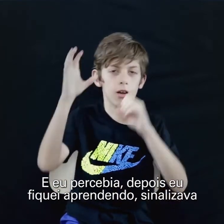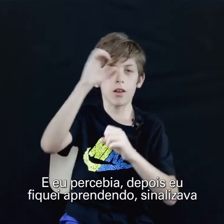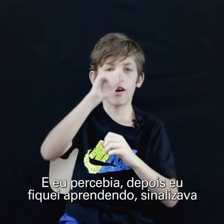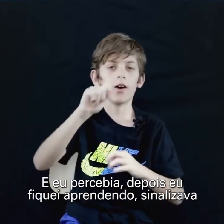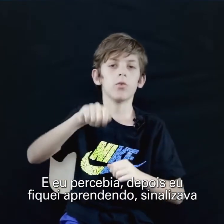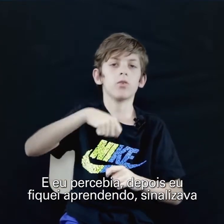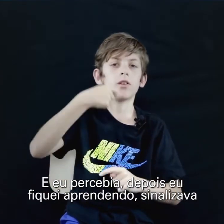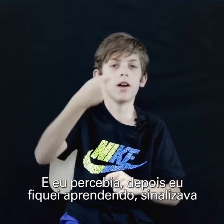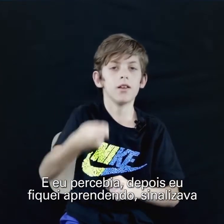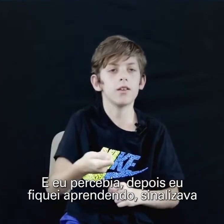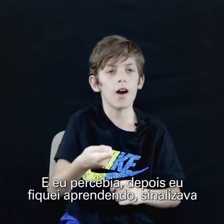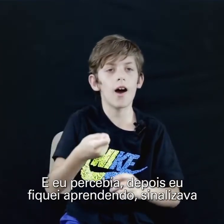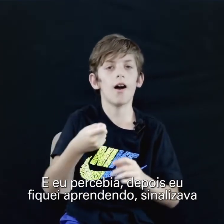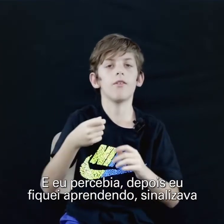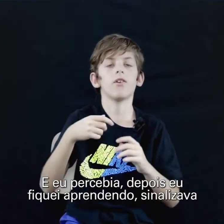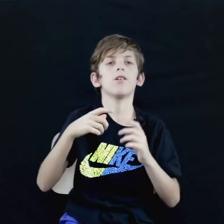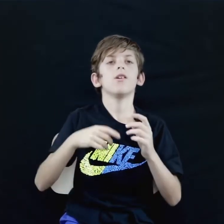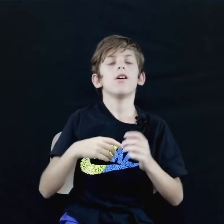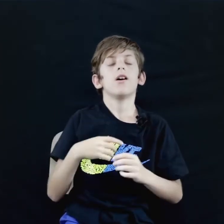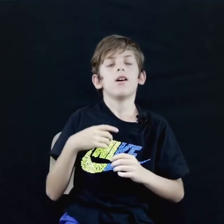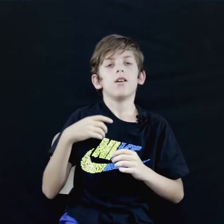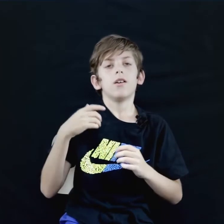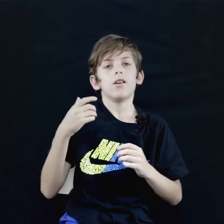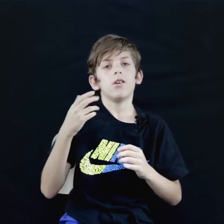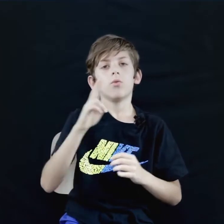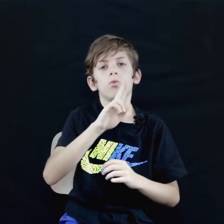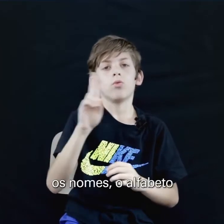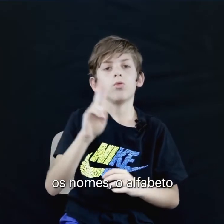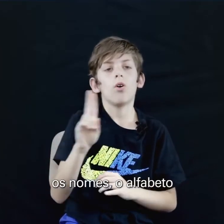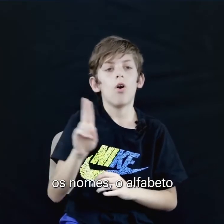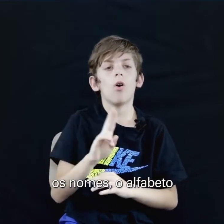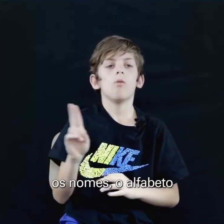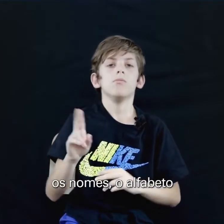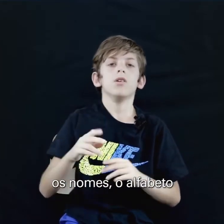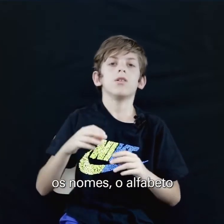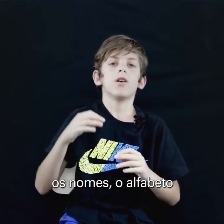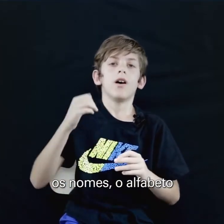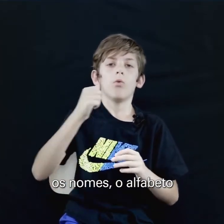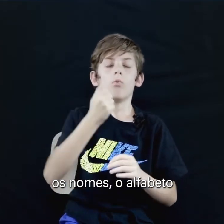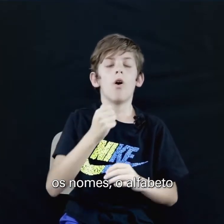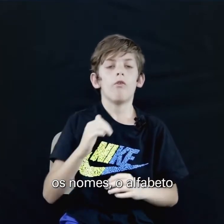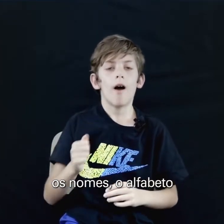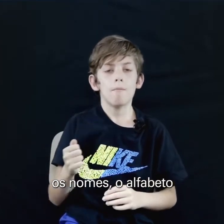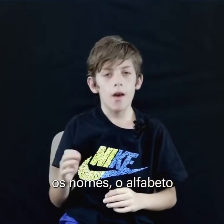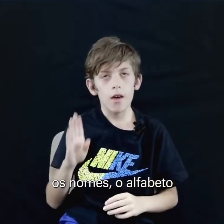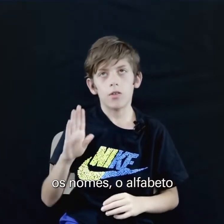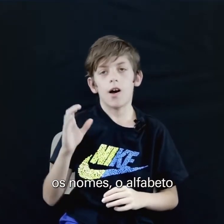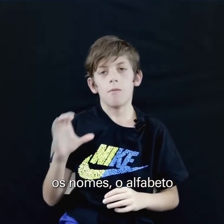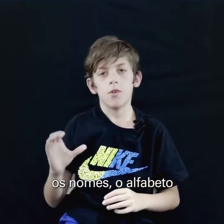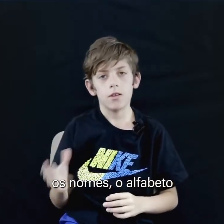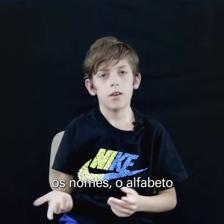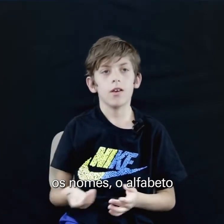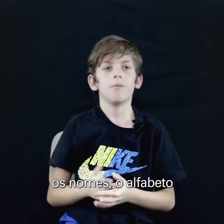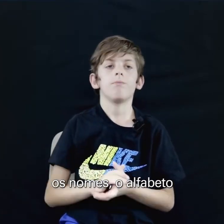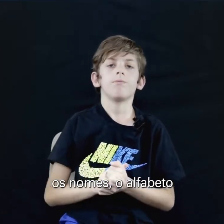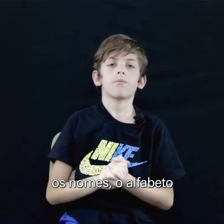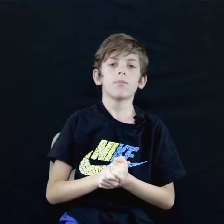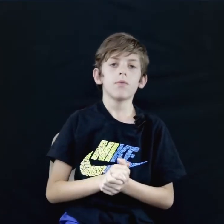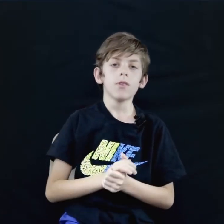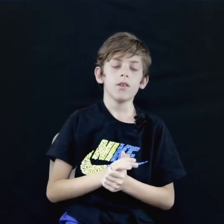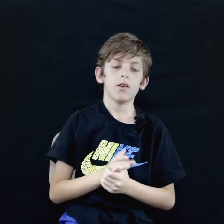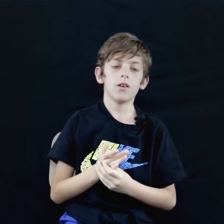fiquei aprendendo, sinalizava, e os nomes, o alfabeto, a